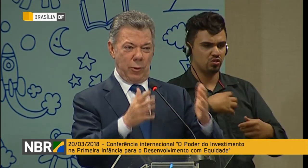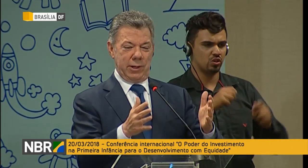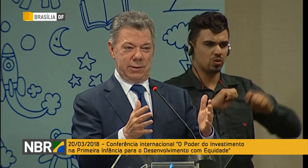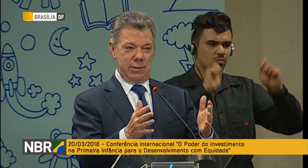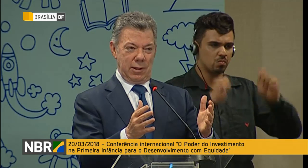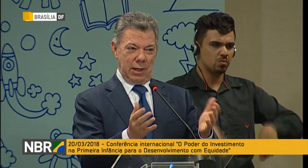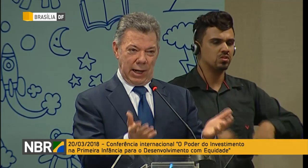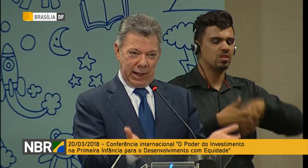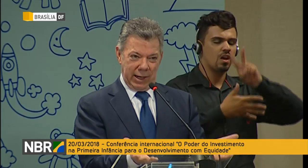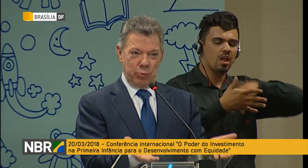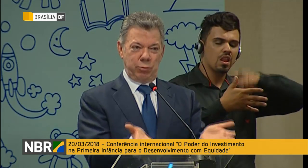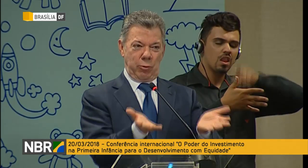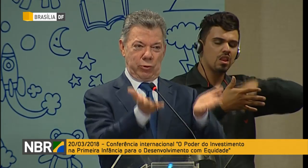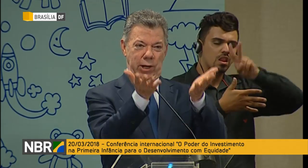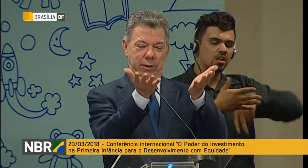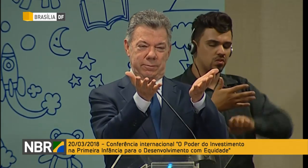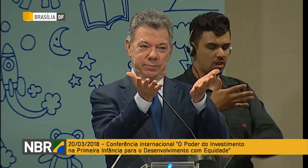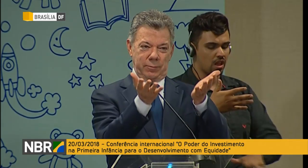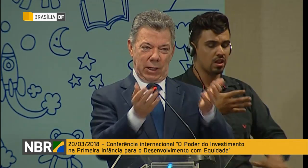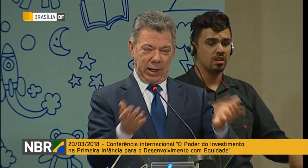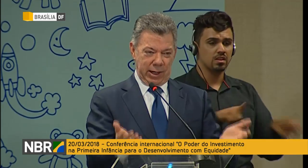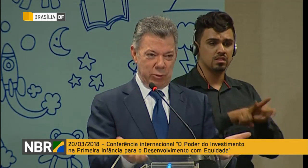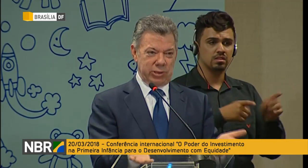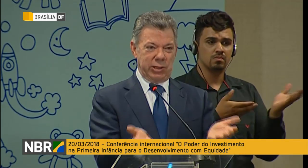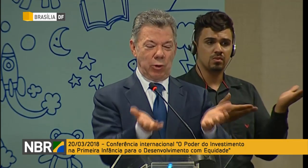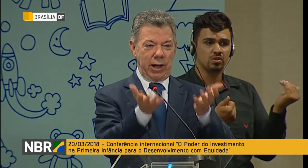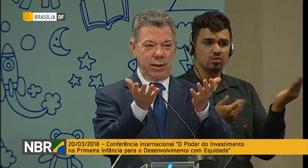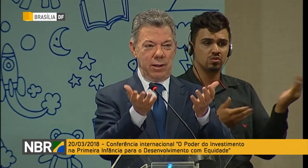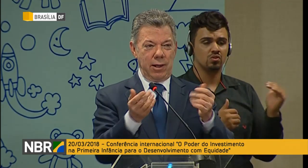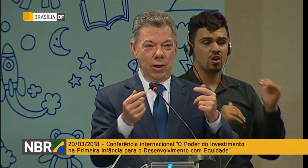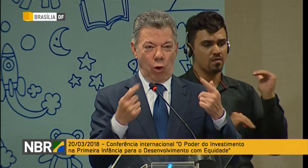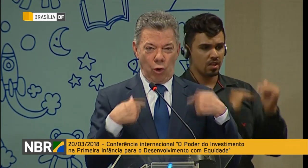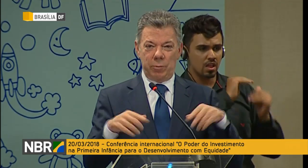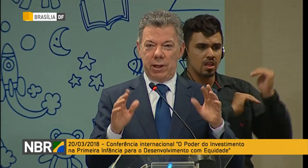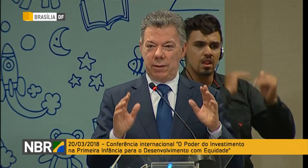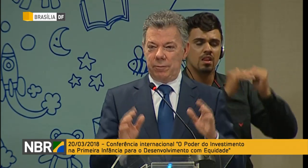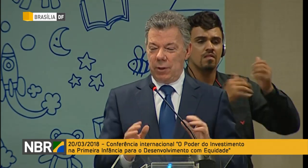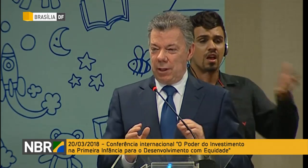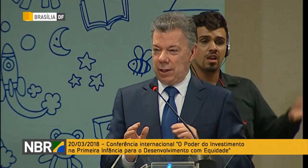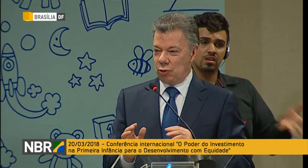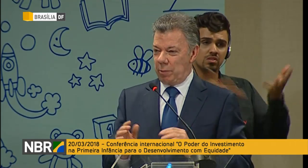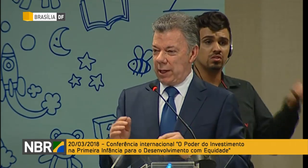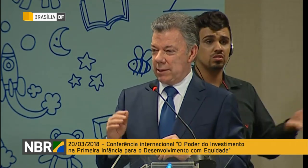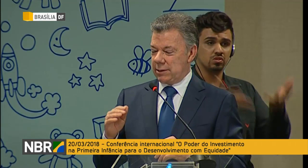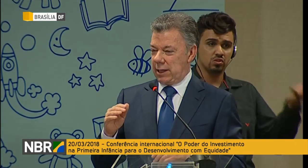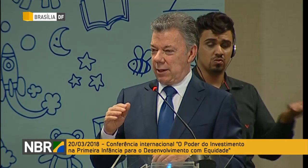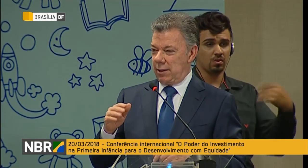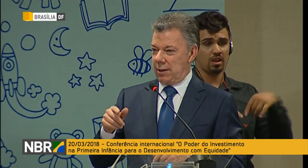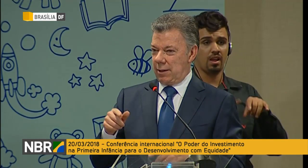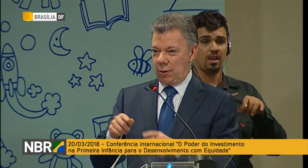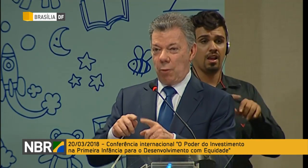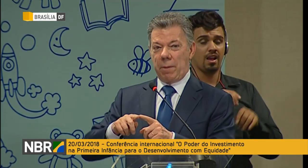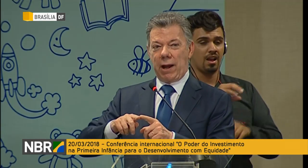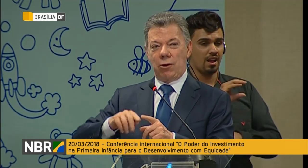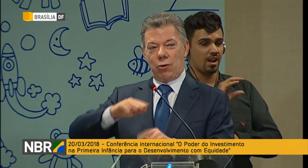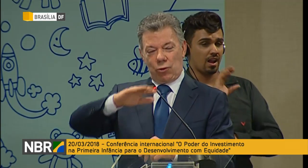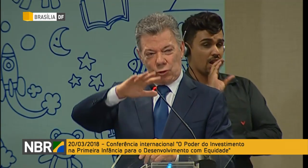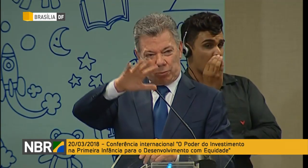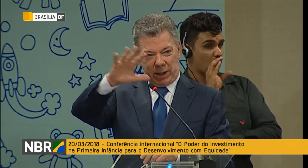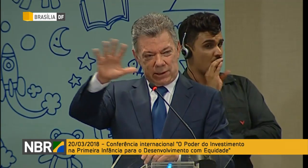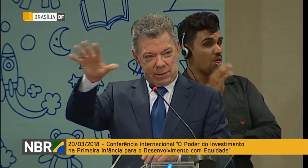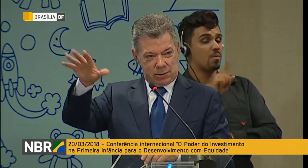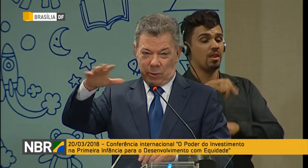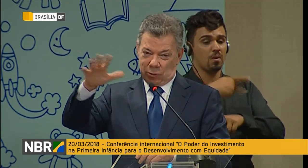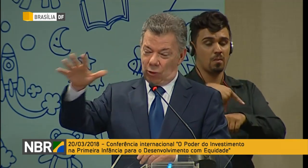das crianças, dos jovens, nós queremos então elevá-la, estimulá-la. E a Colômbia é um país que